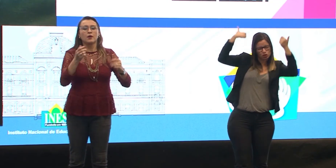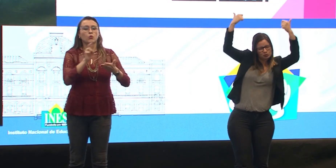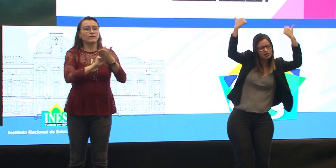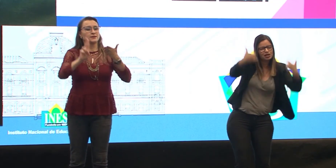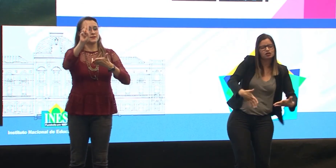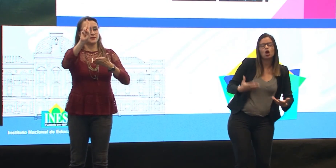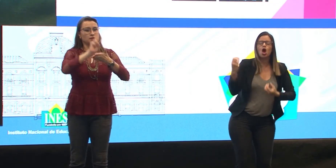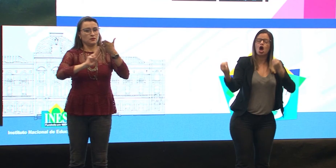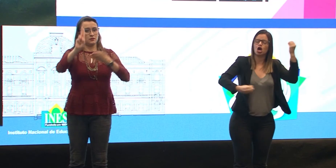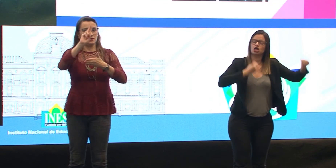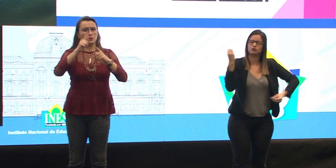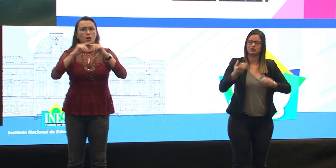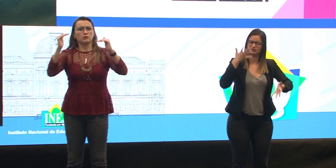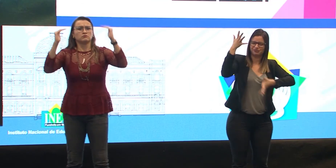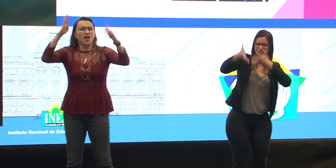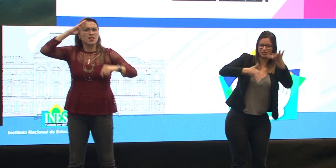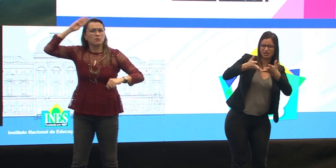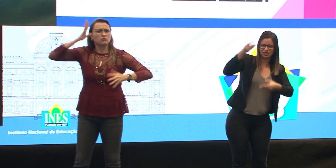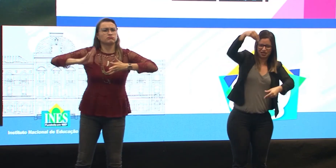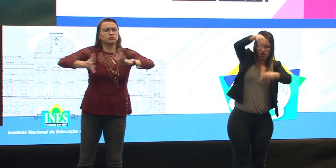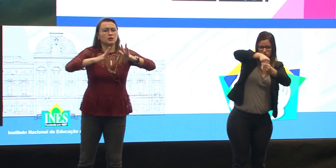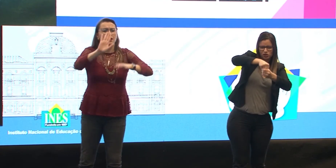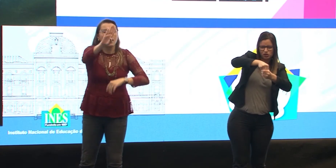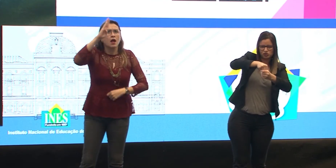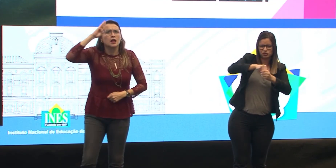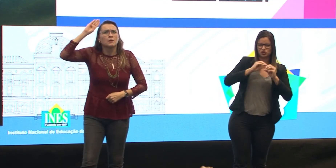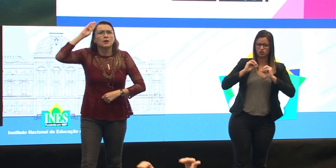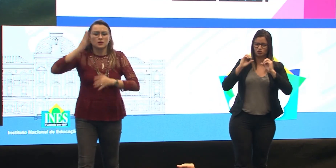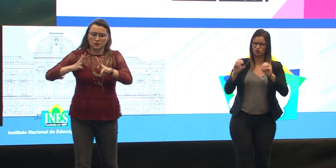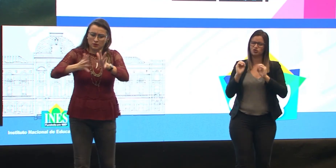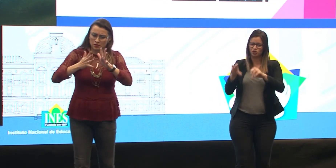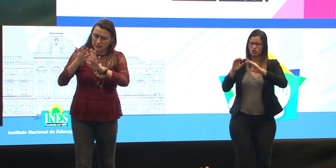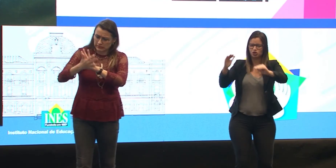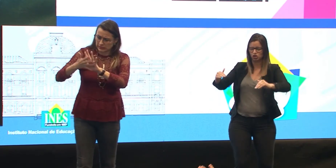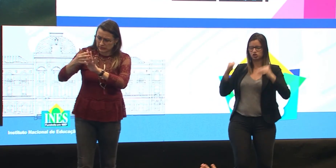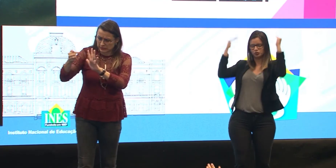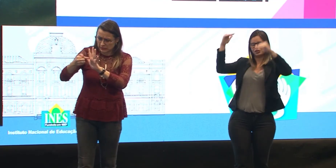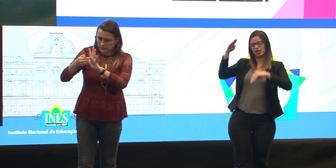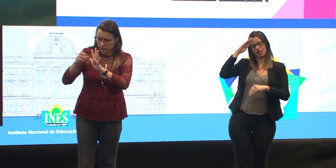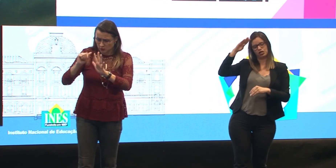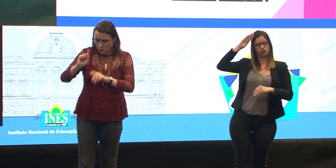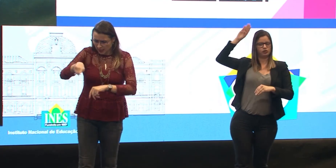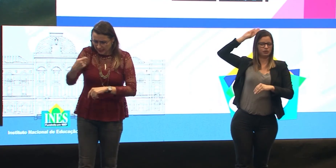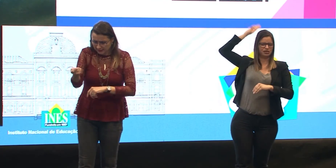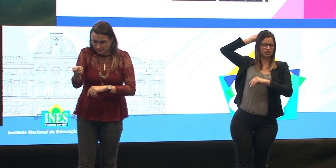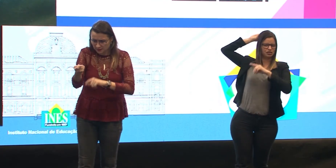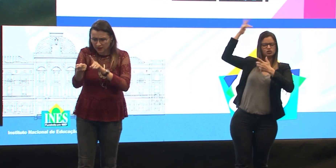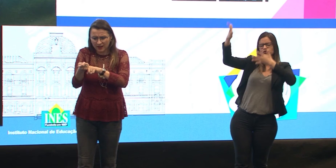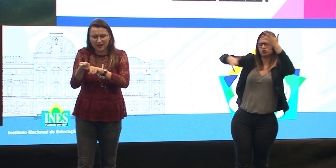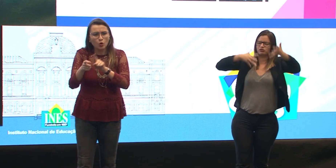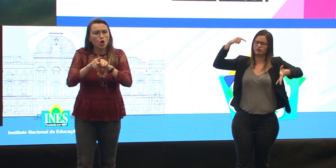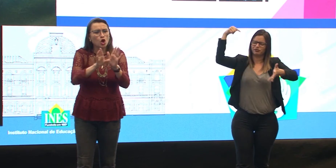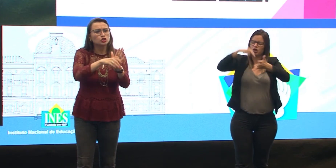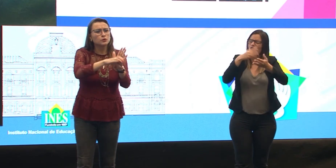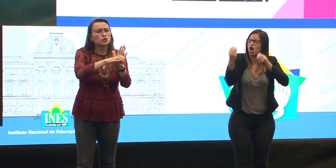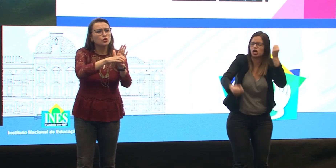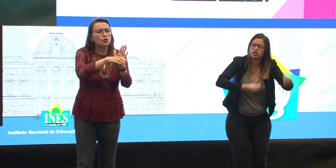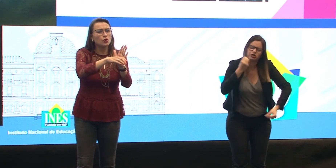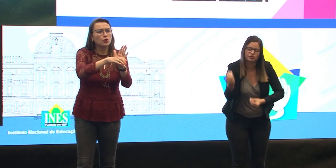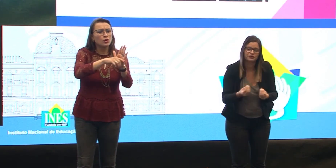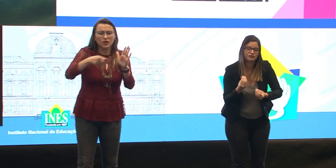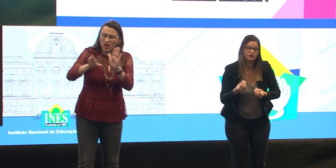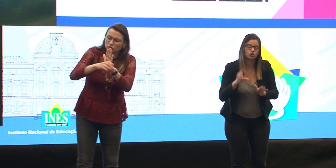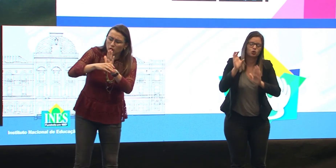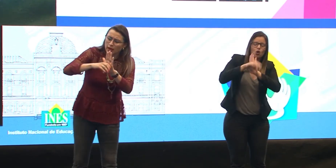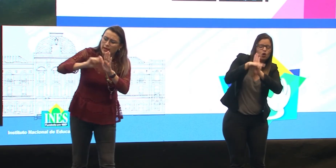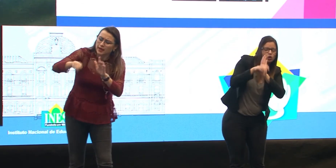E como eu tinha dito também a respeito das questões acadêmicas do processo educacional nas universidades, com